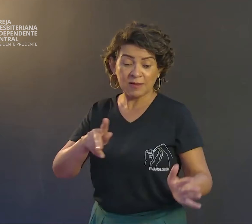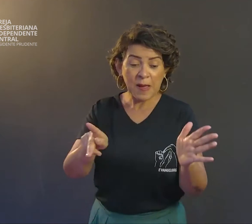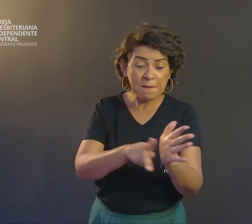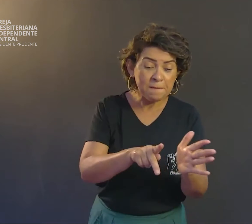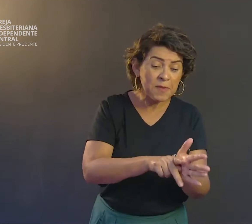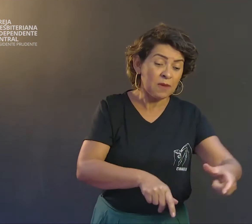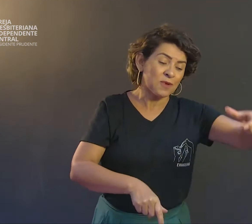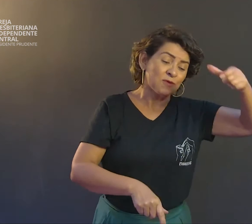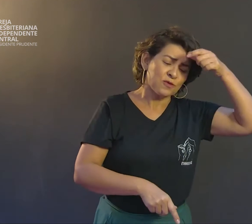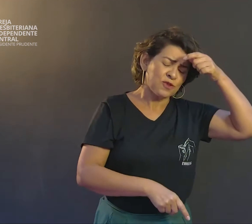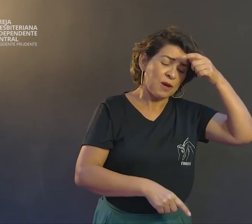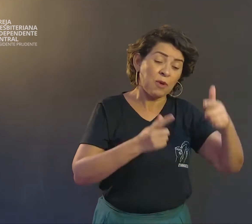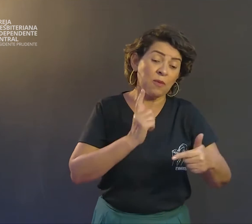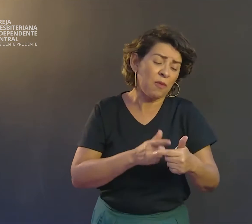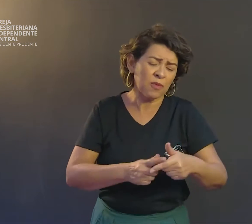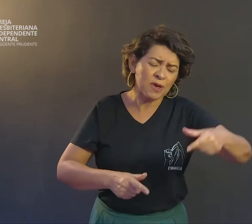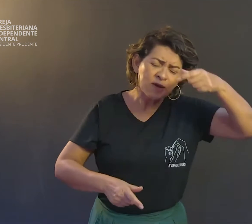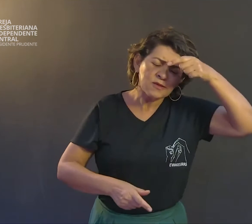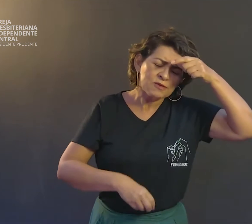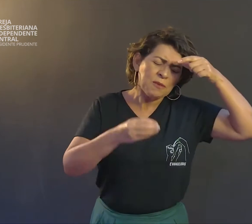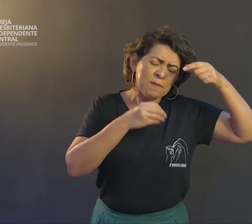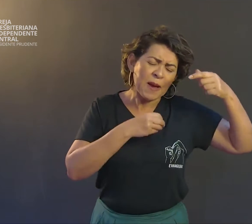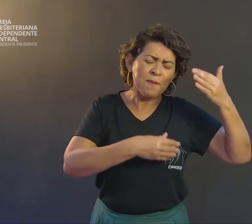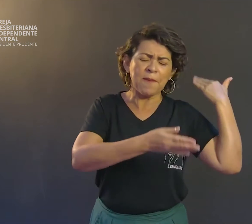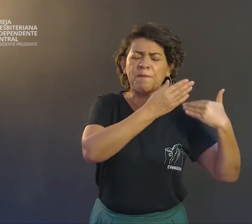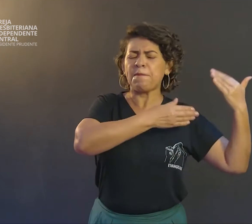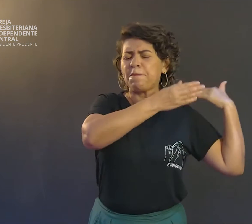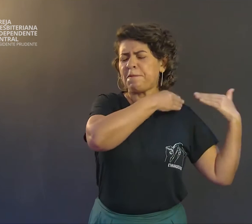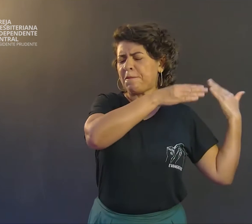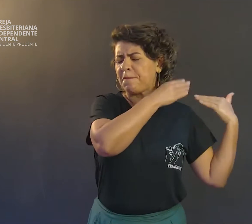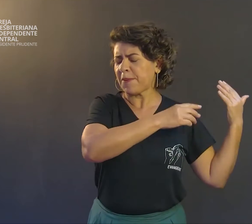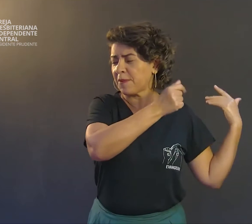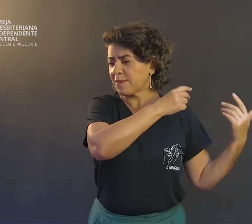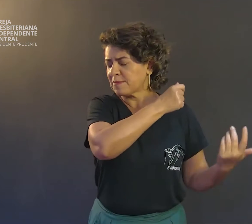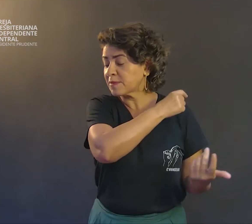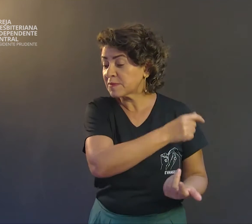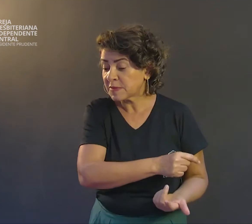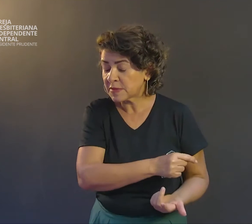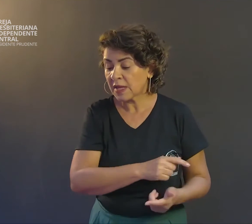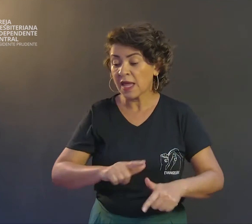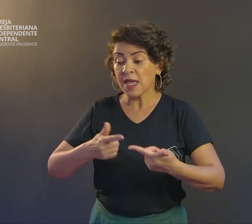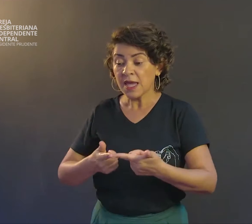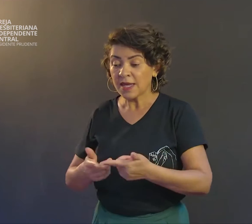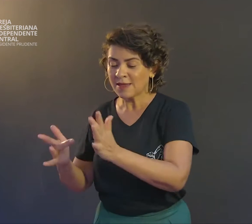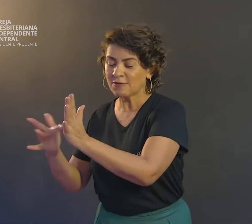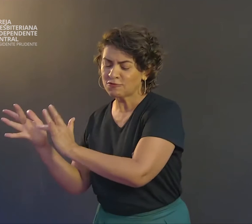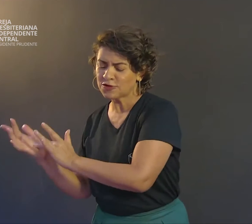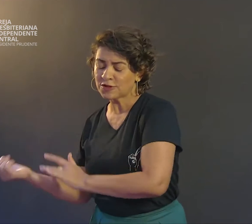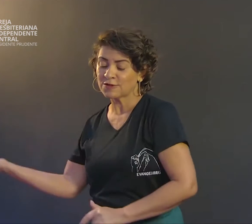princípio. Para isso, o Filho de Deus se manifestou, para desfazer as obras do diabo.